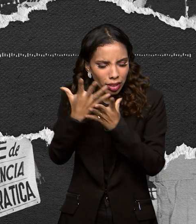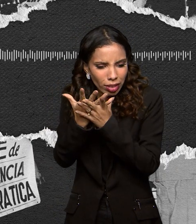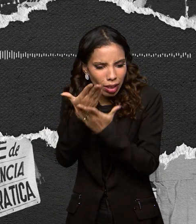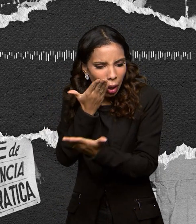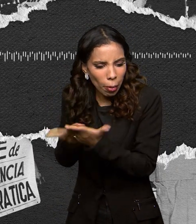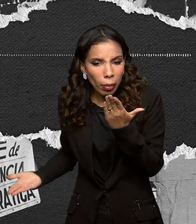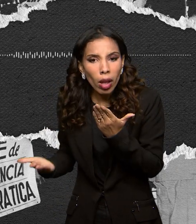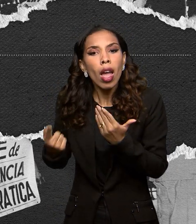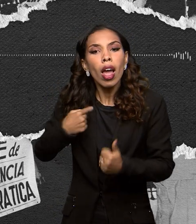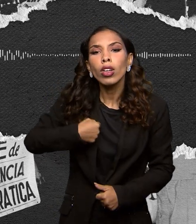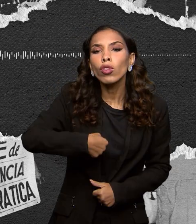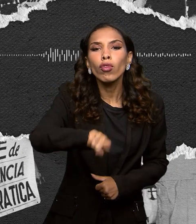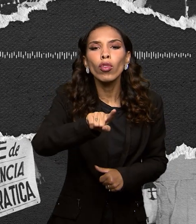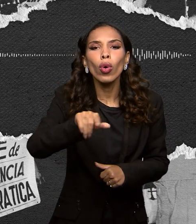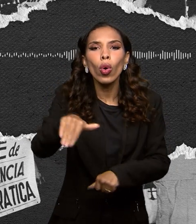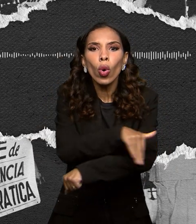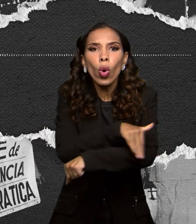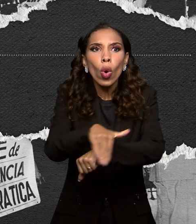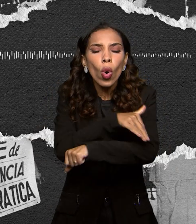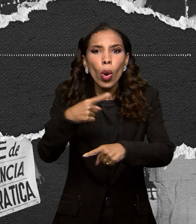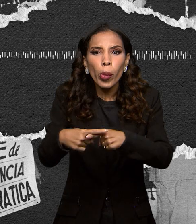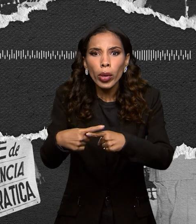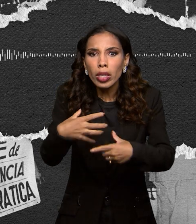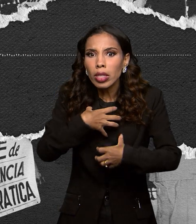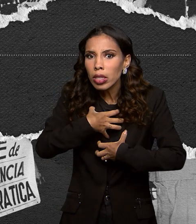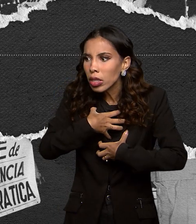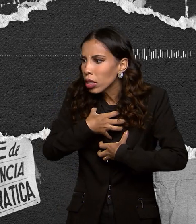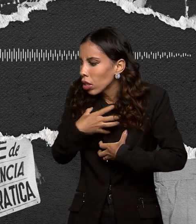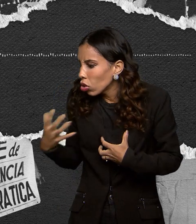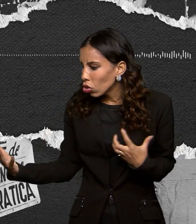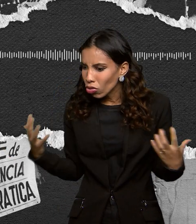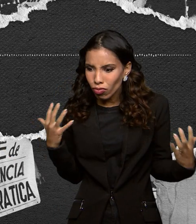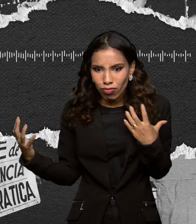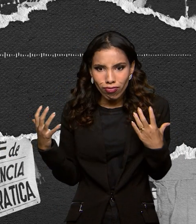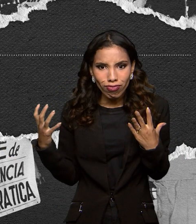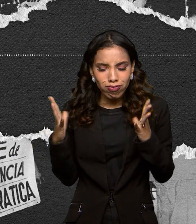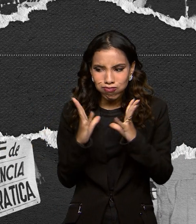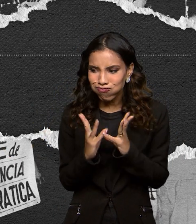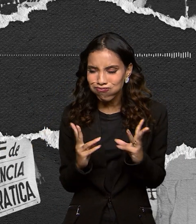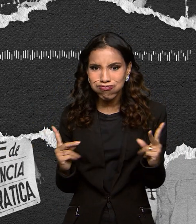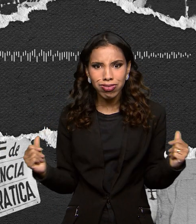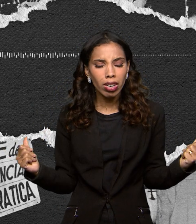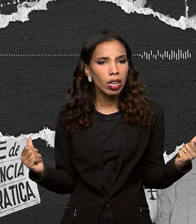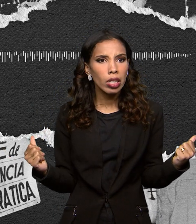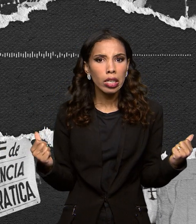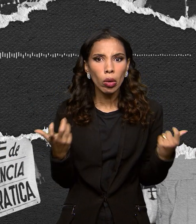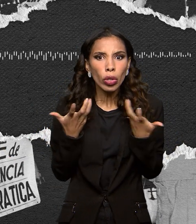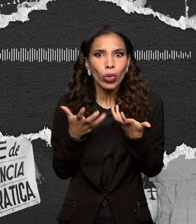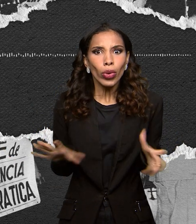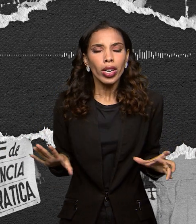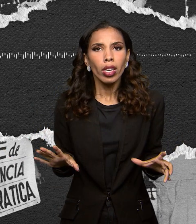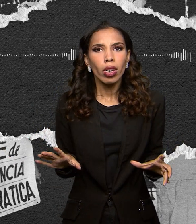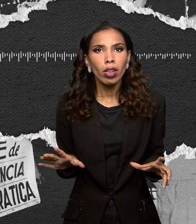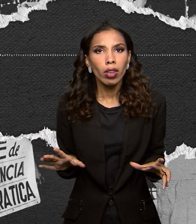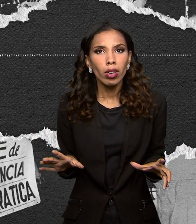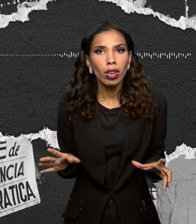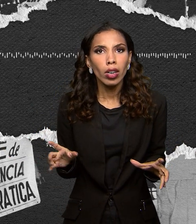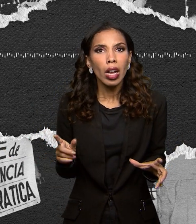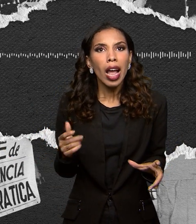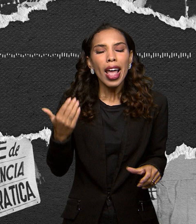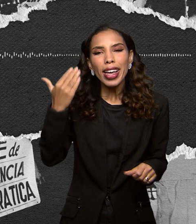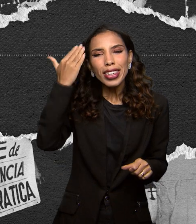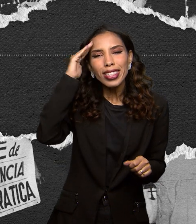elas realmente sentiam que o mundo delas podia ruir, virar abaixo. Eu não entendo essas mulheres como